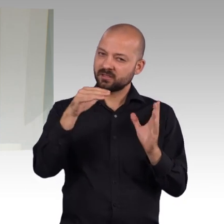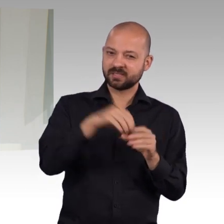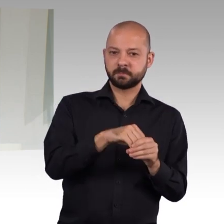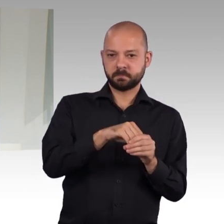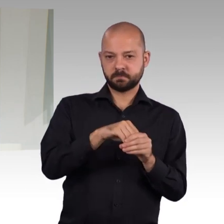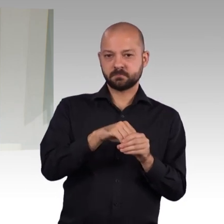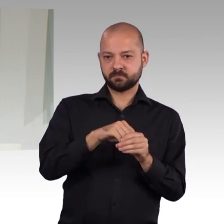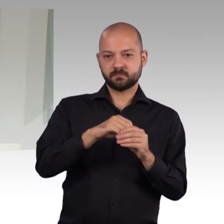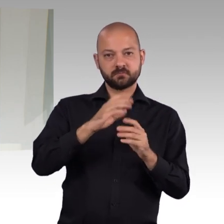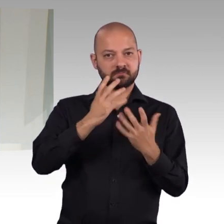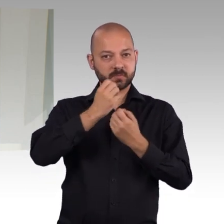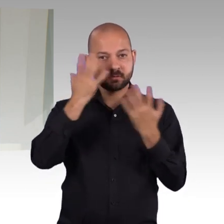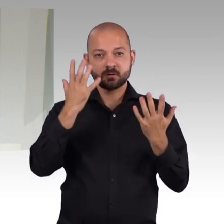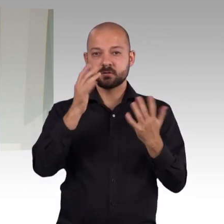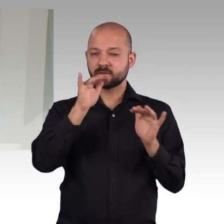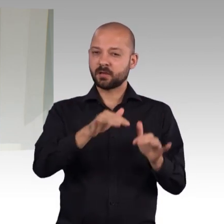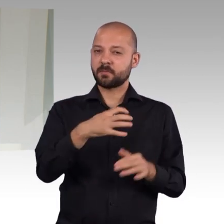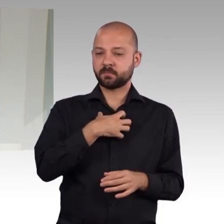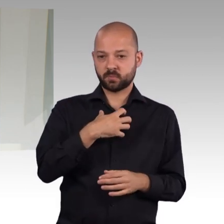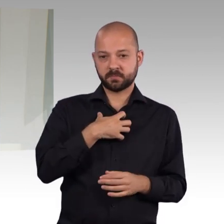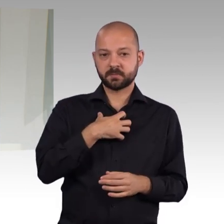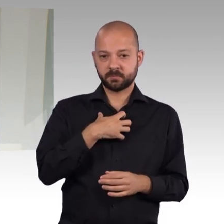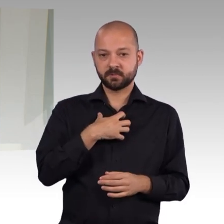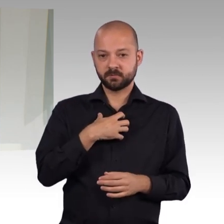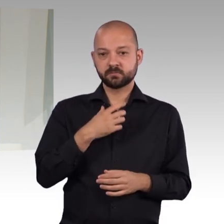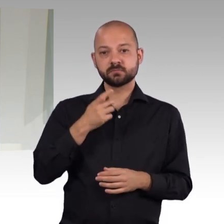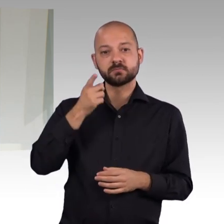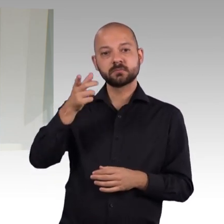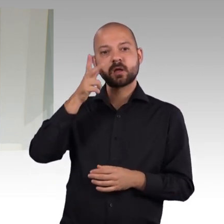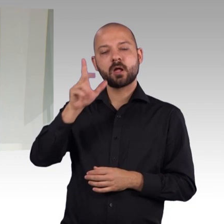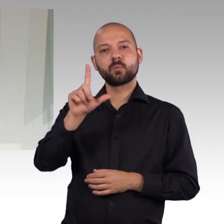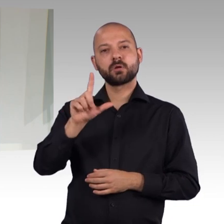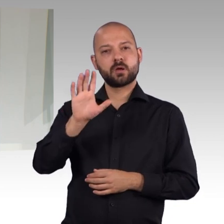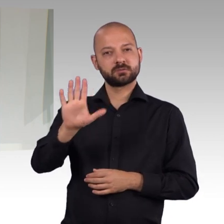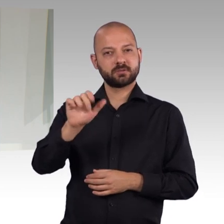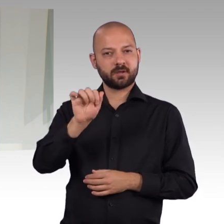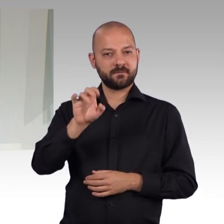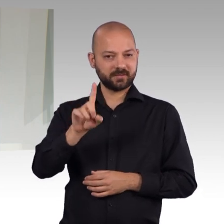gewusst. Und jetzt wissen wir es und es ist wichtig, um die Probleme zu lösen.